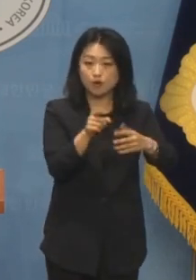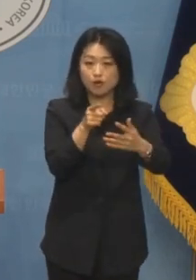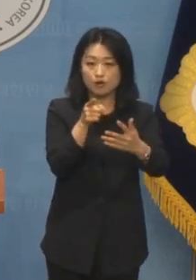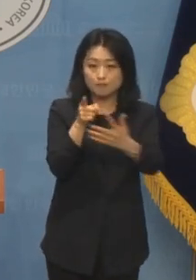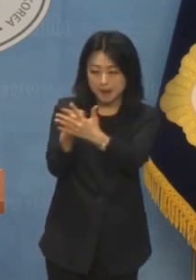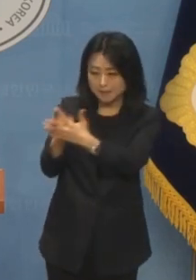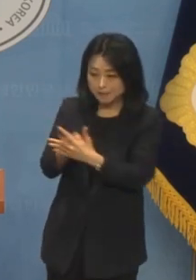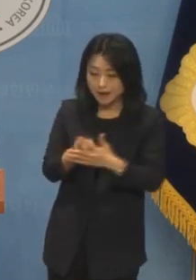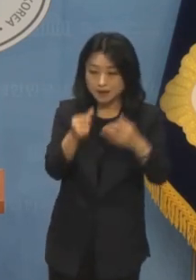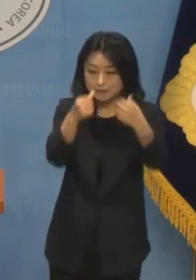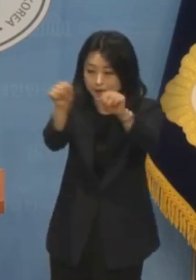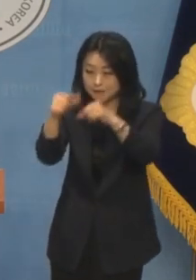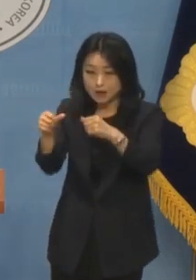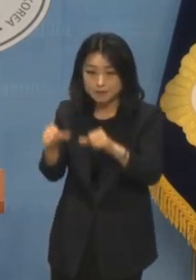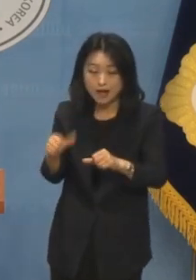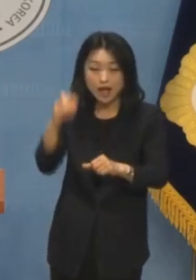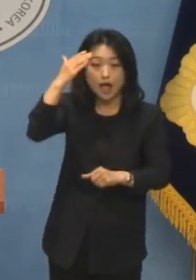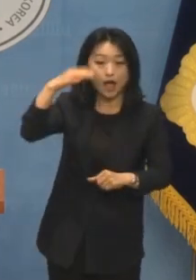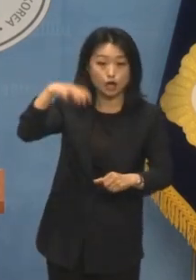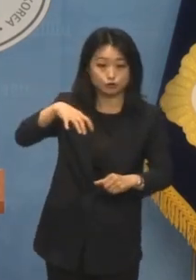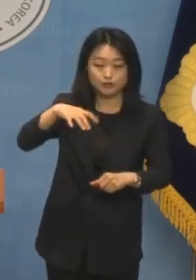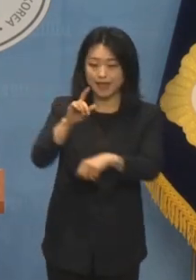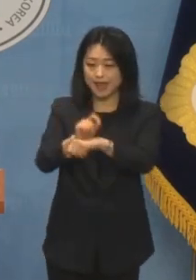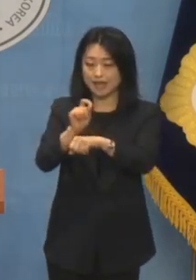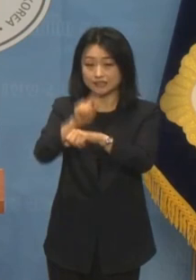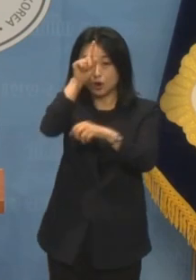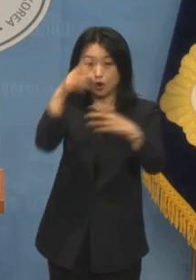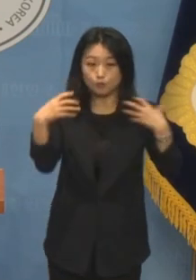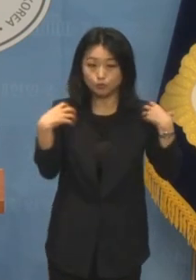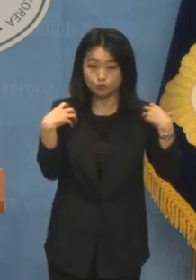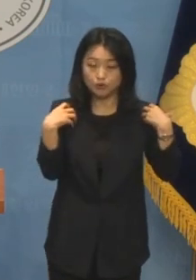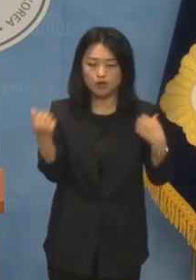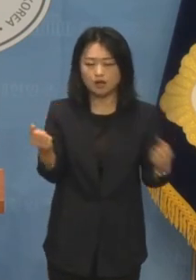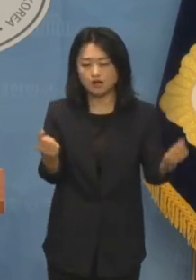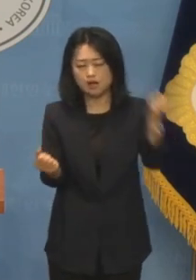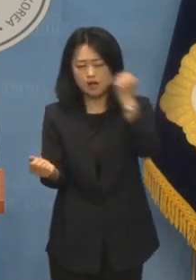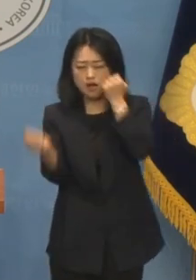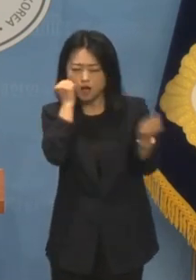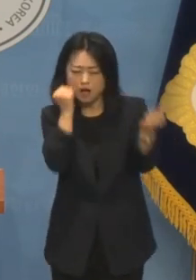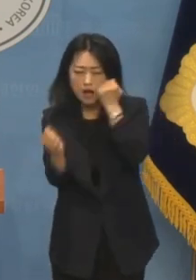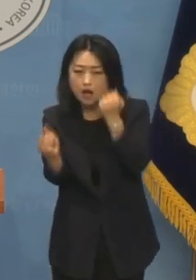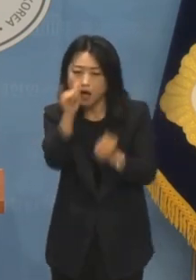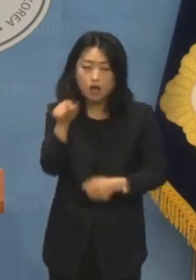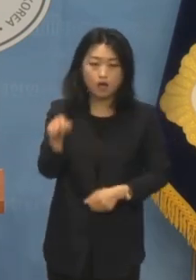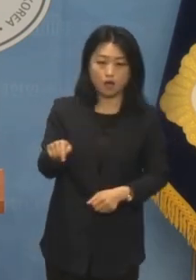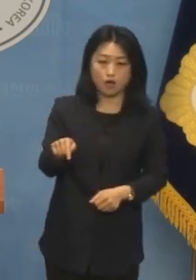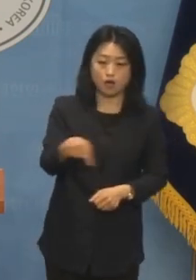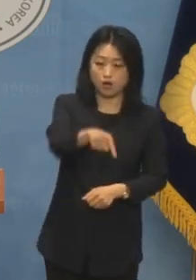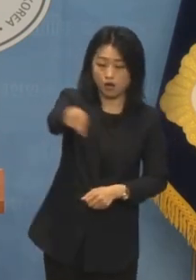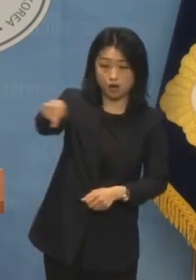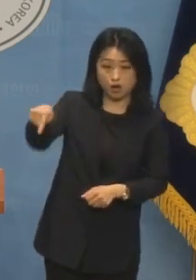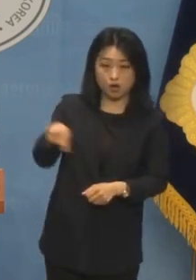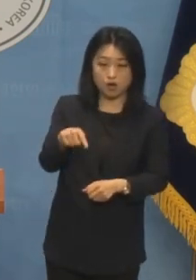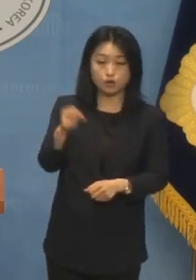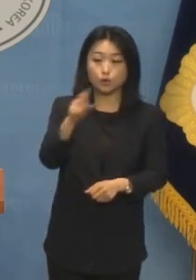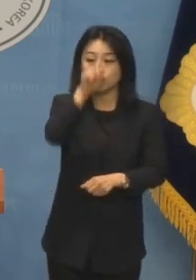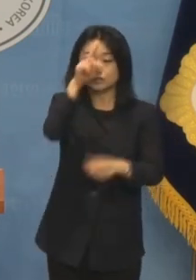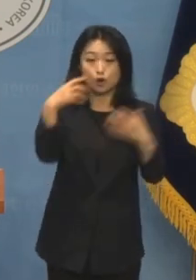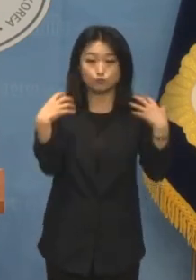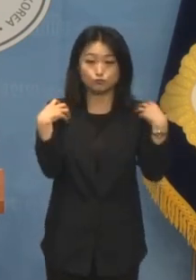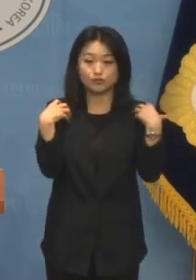대한민국 자유민주주의 체제를 수호하는 중요 행정기관들은 속수무책으로 뚫렸습니다. 최근에는 대법원